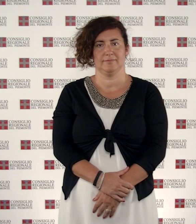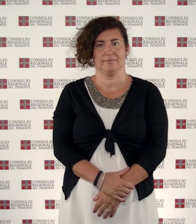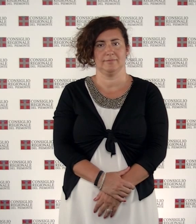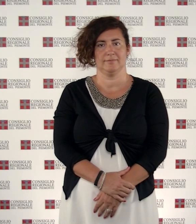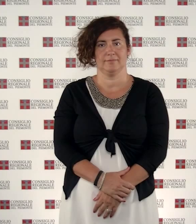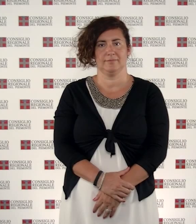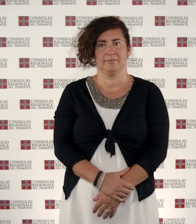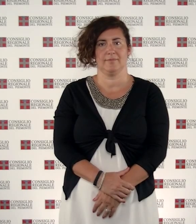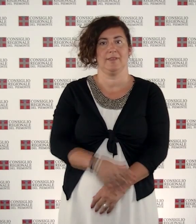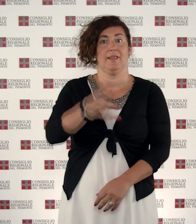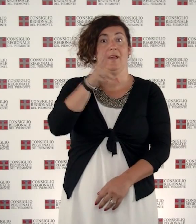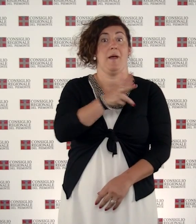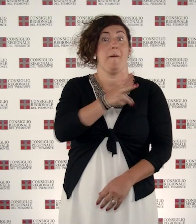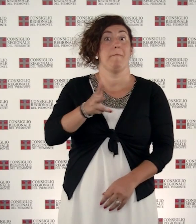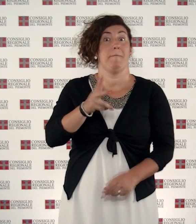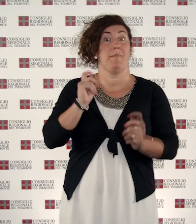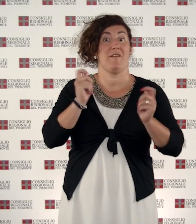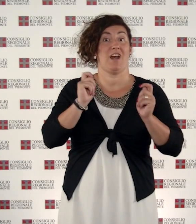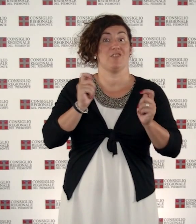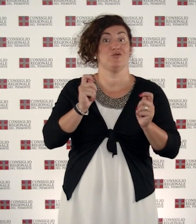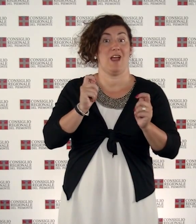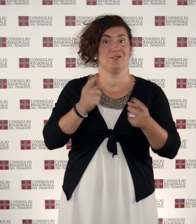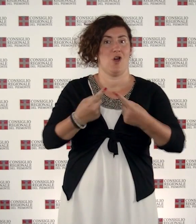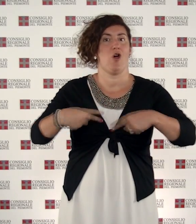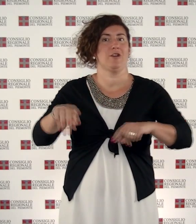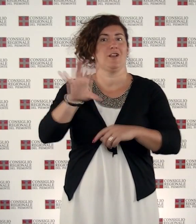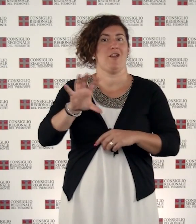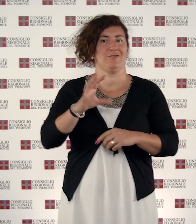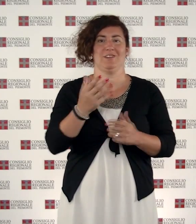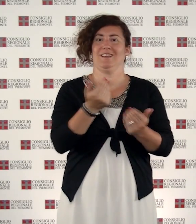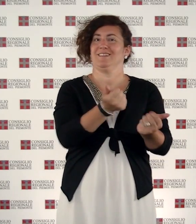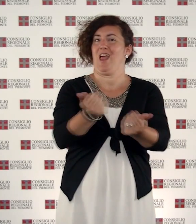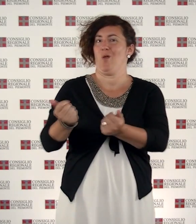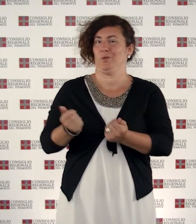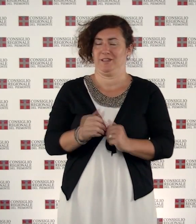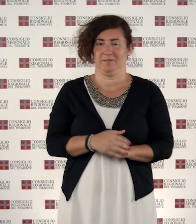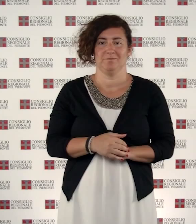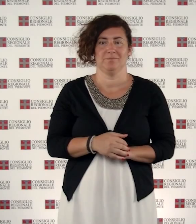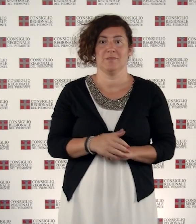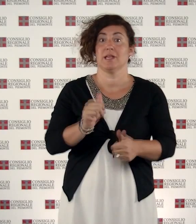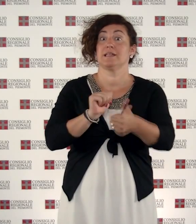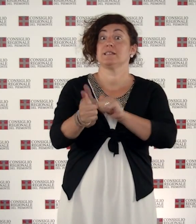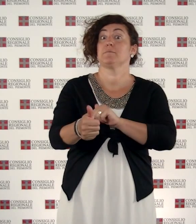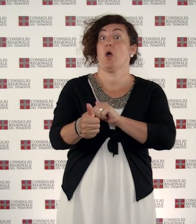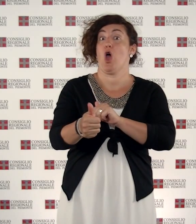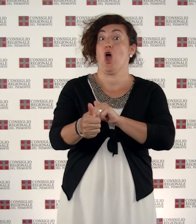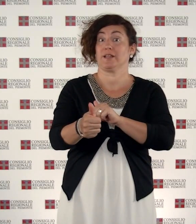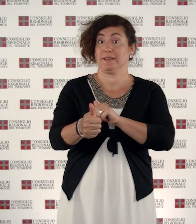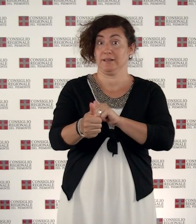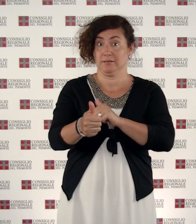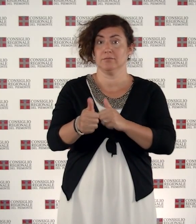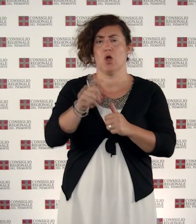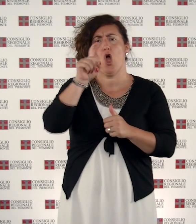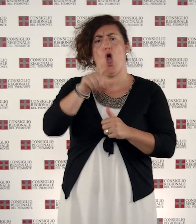papà francesco e saluto del consiglio sport i comuni negli stati generali i